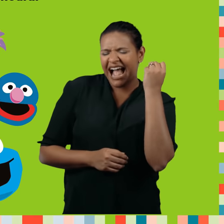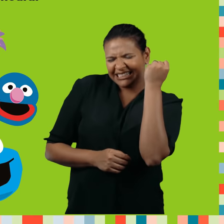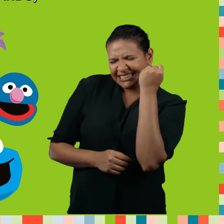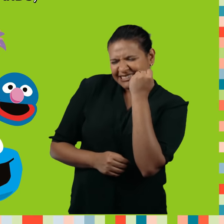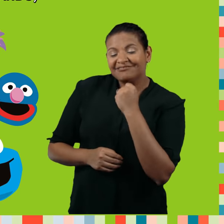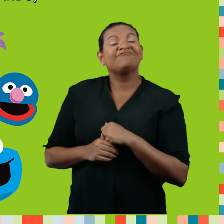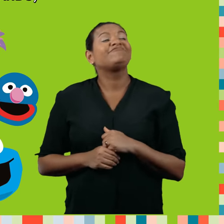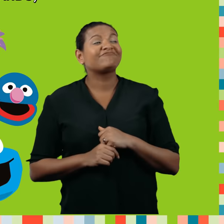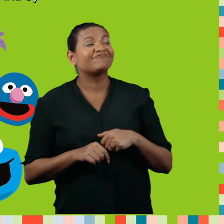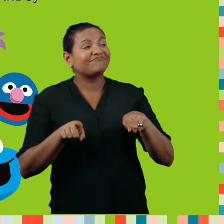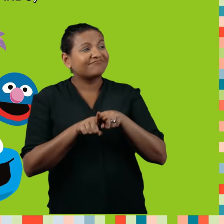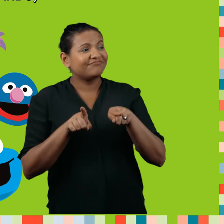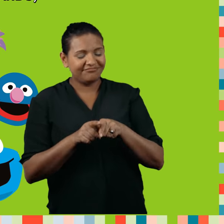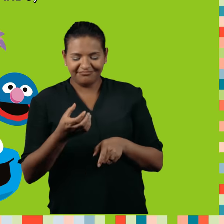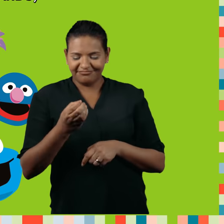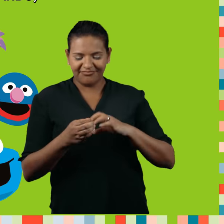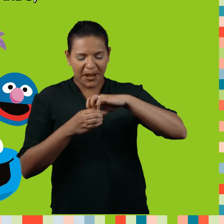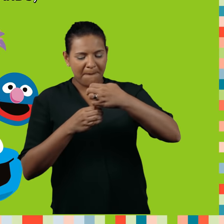Cenoura! Mexerica!